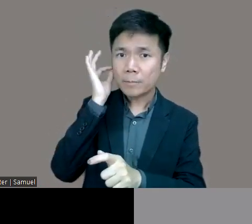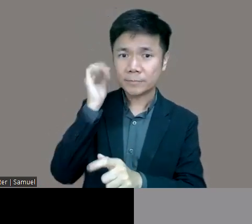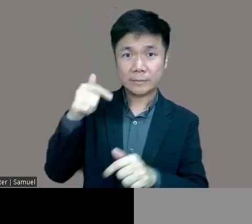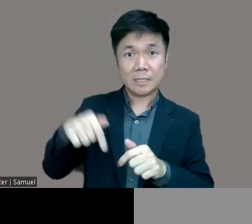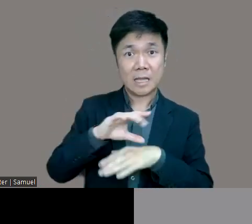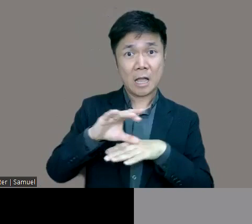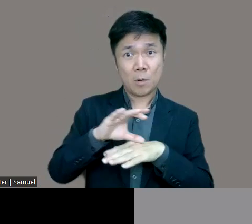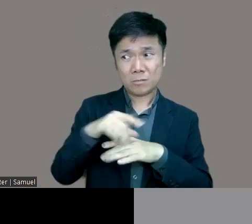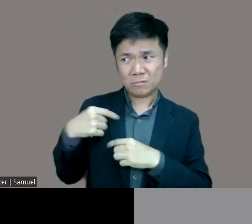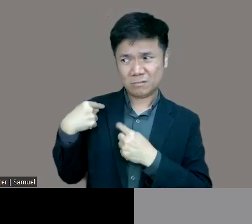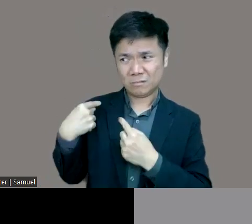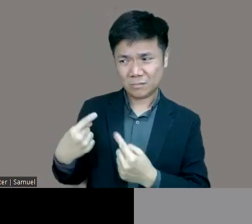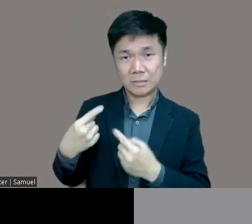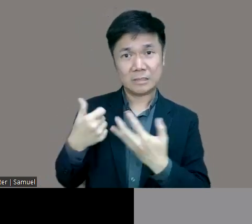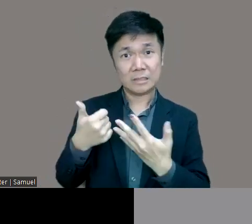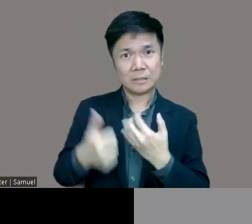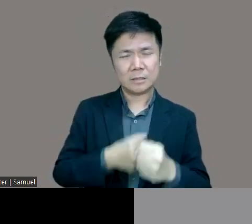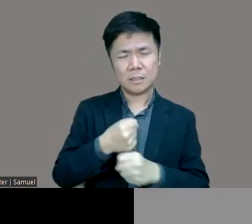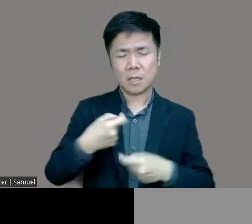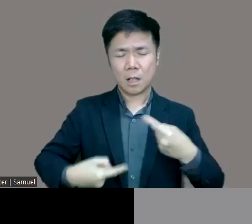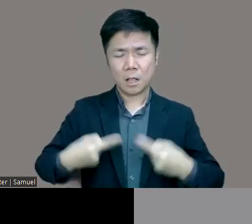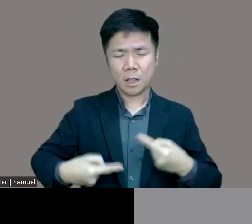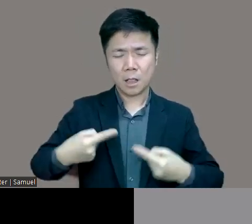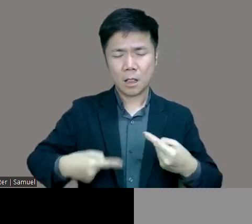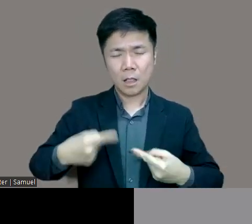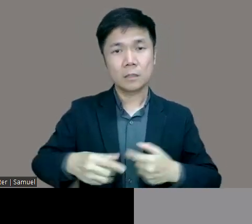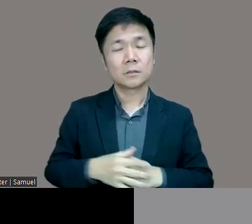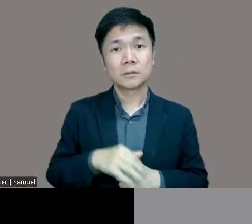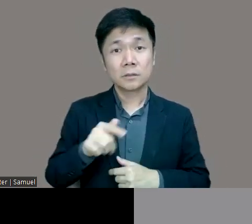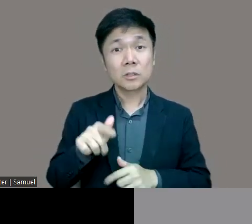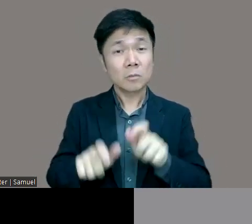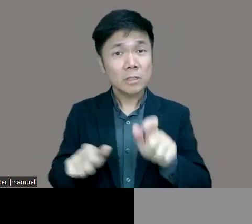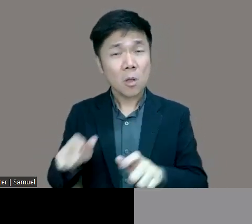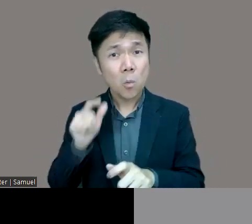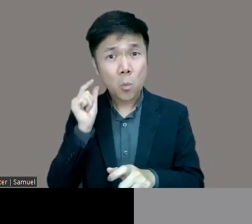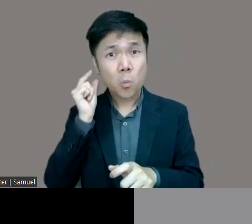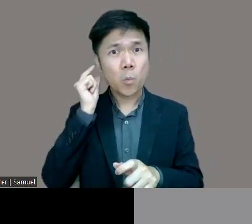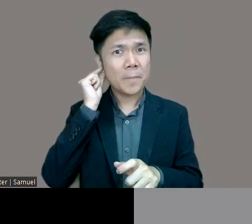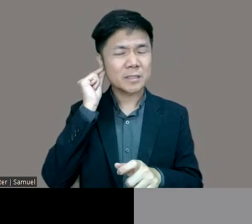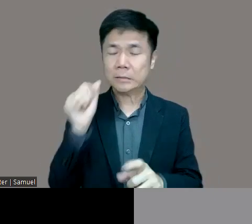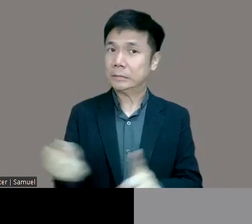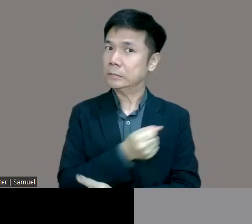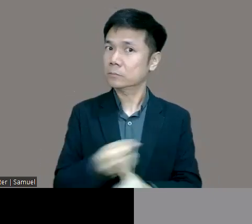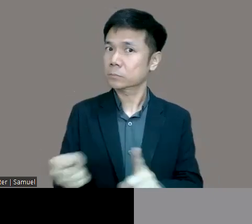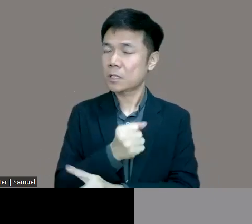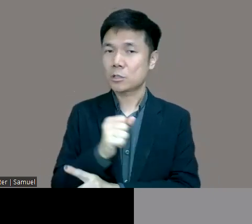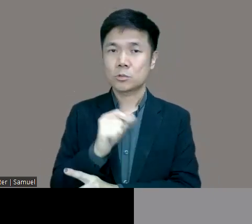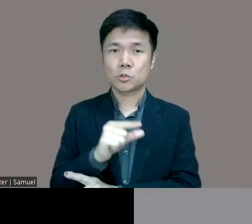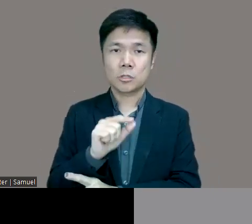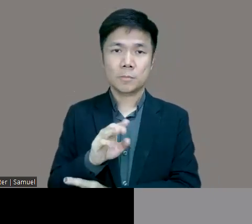de crise politique depuis déjà 6 ans. Donc, beaucoup de ces femmes ont été victimes de